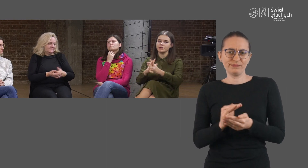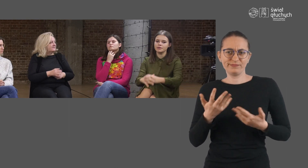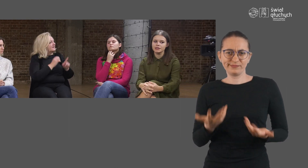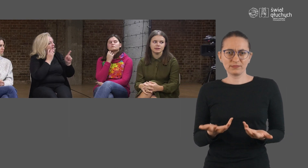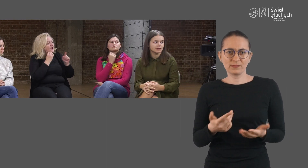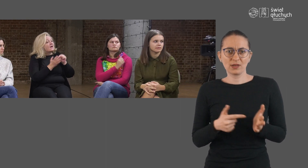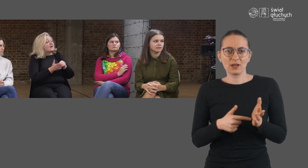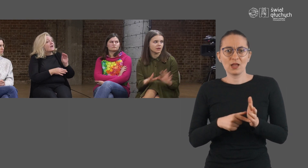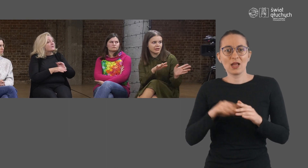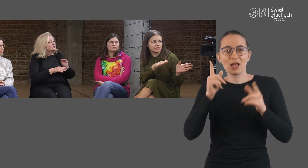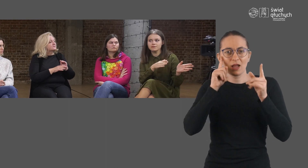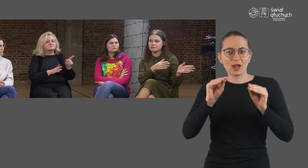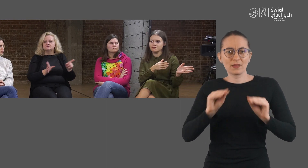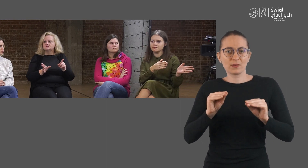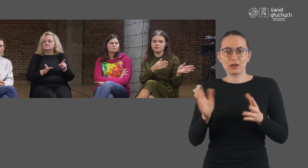A